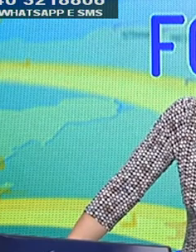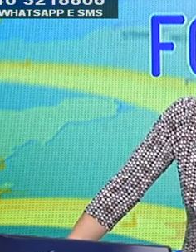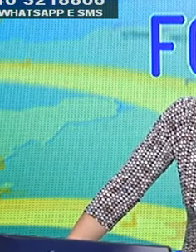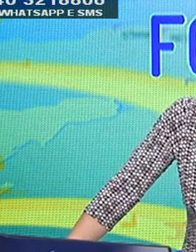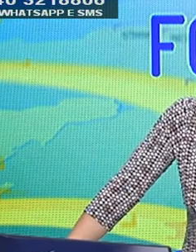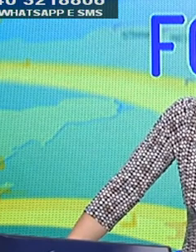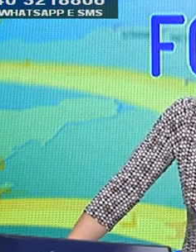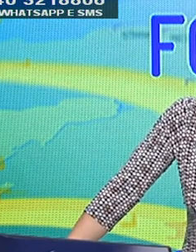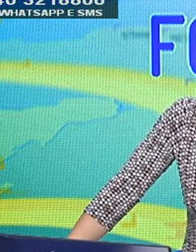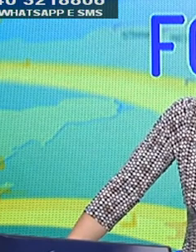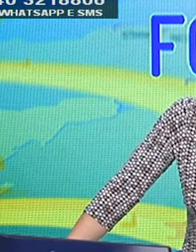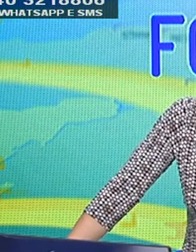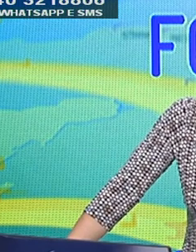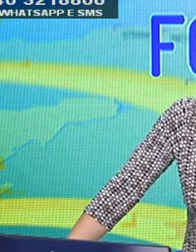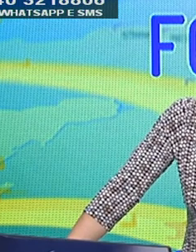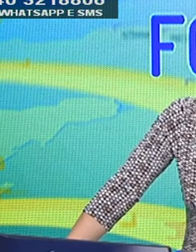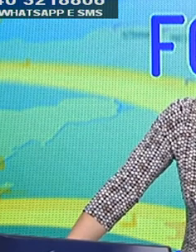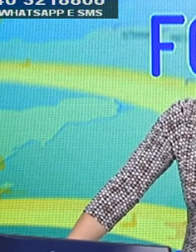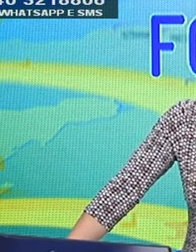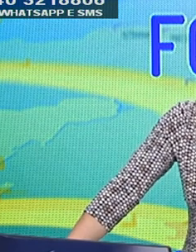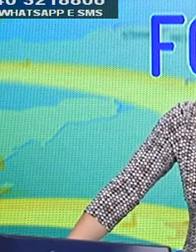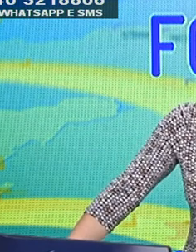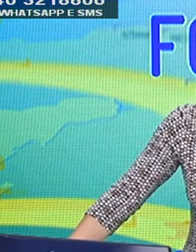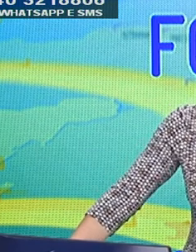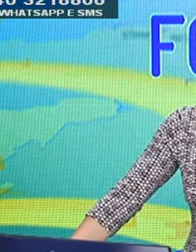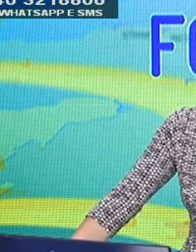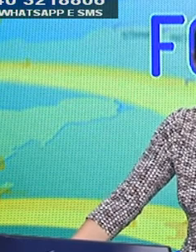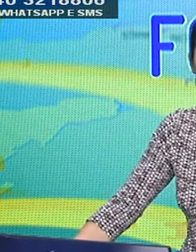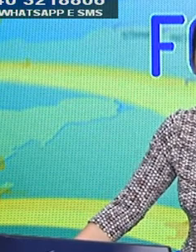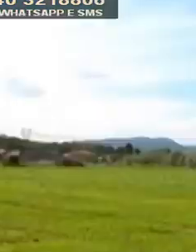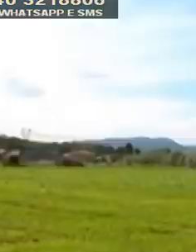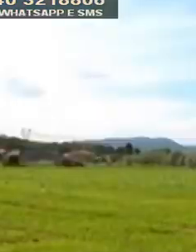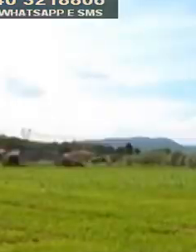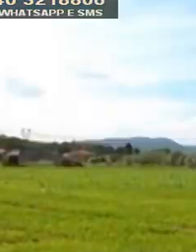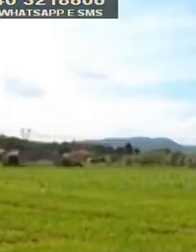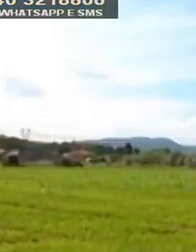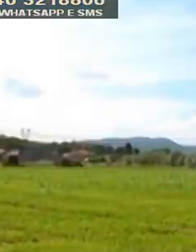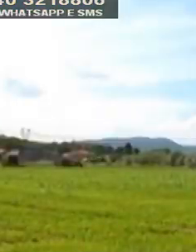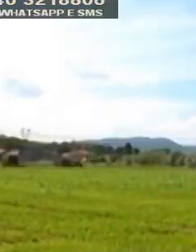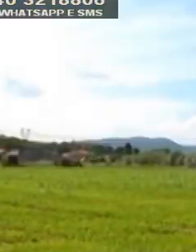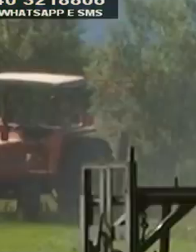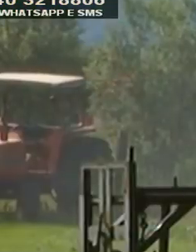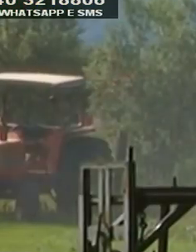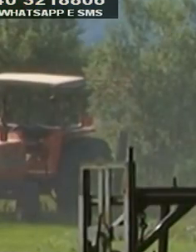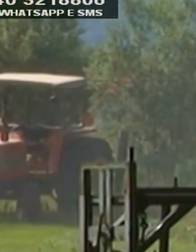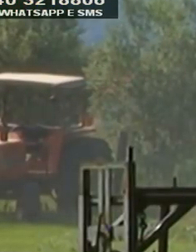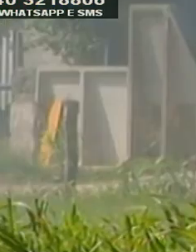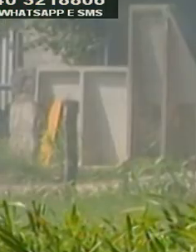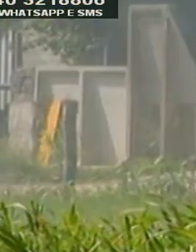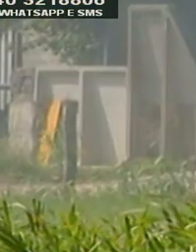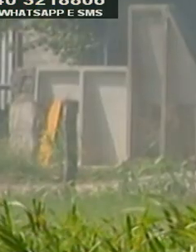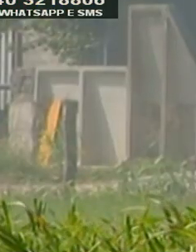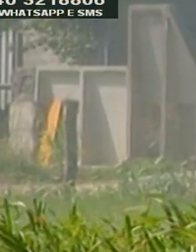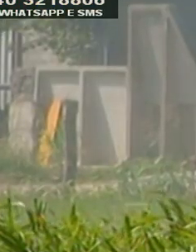regionale Giuseppe Pan, che ha parlato di un piano di rilancio dell'agricoltura. 3 i pilastri su cui si basa il piano